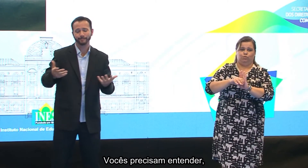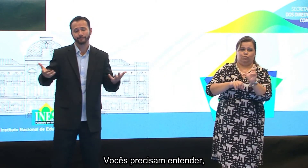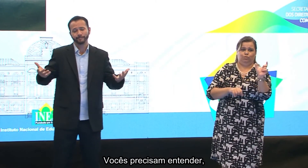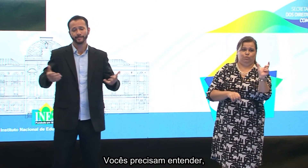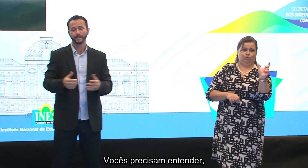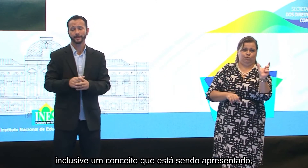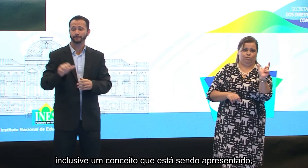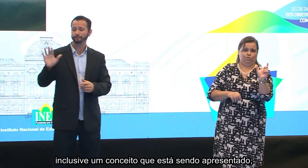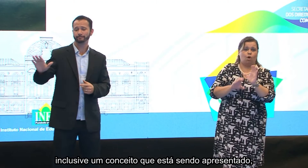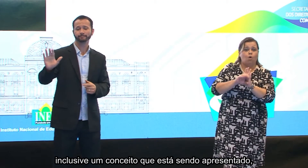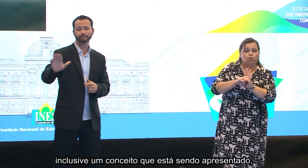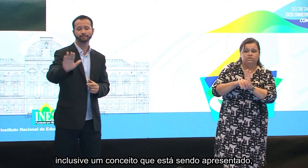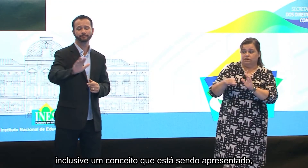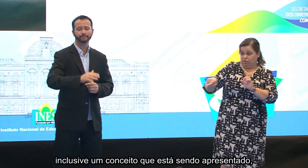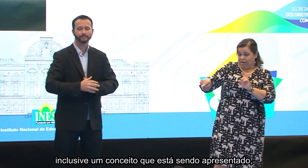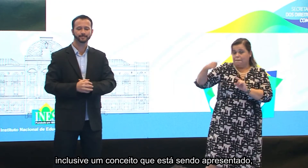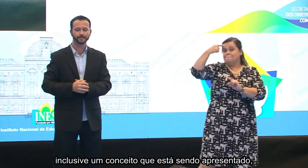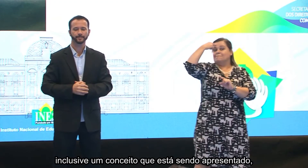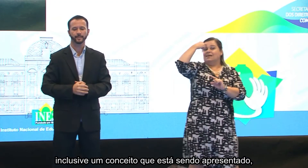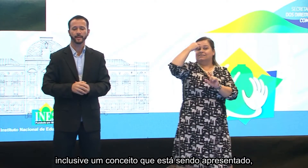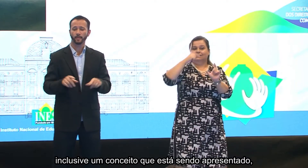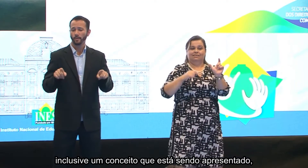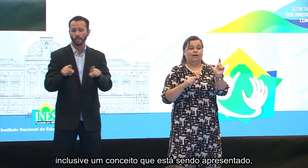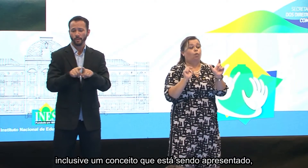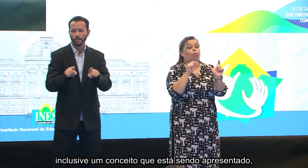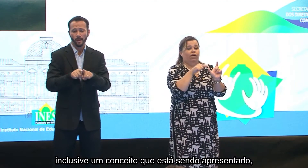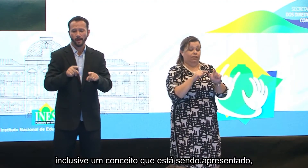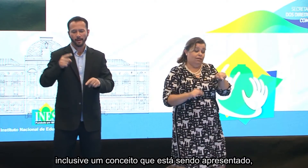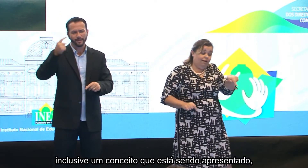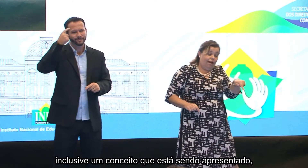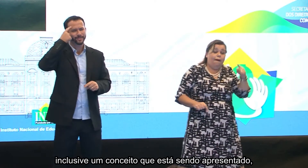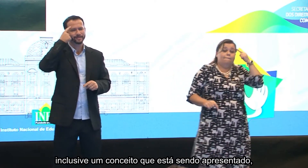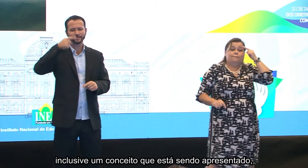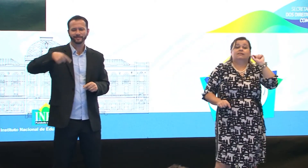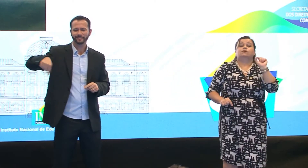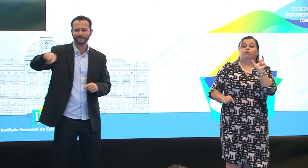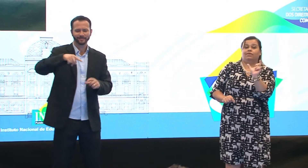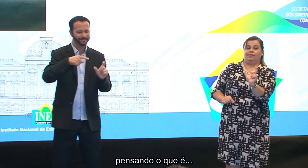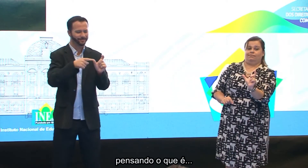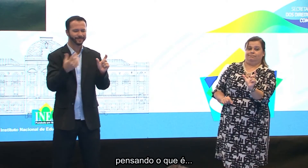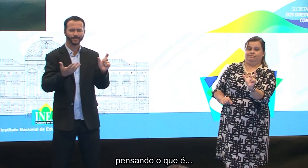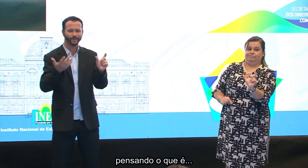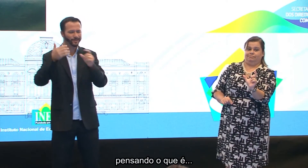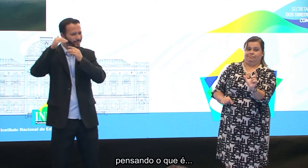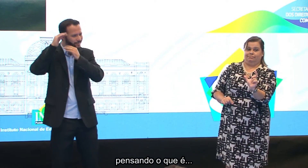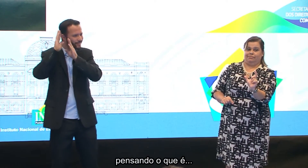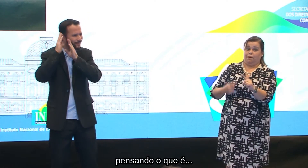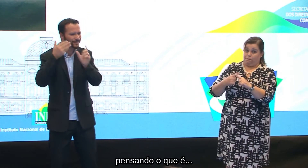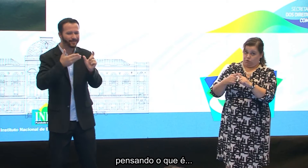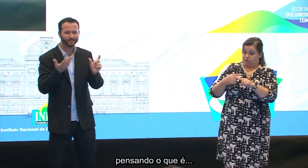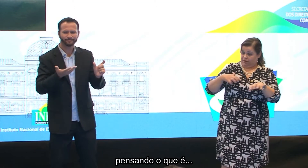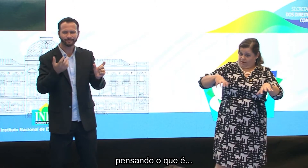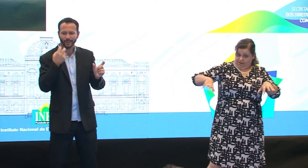entender, inclusive, um conceito que está sendo apresentado, pensando o que é